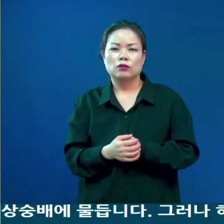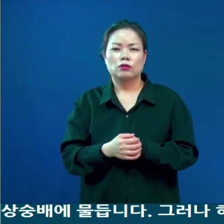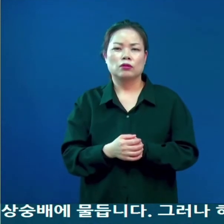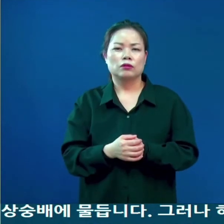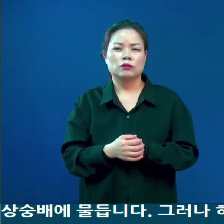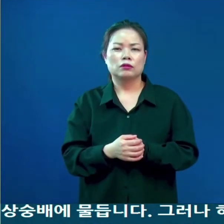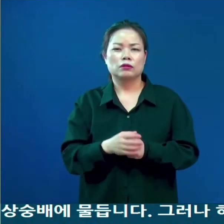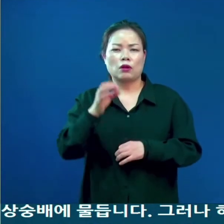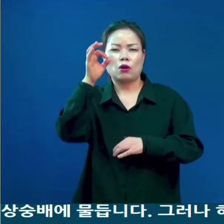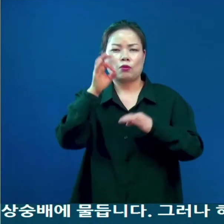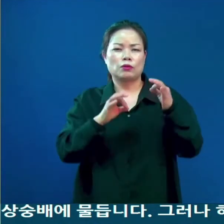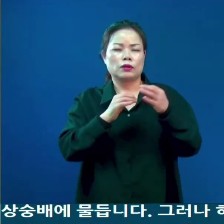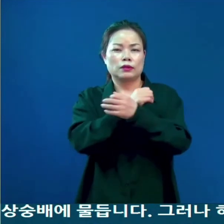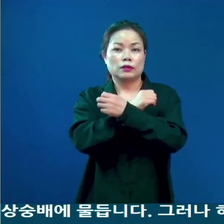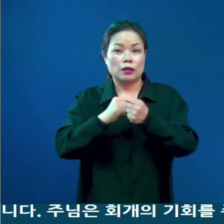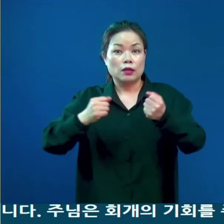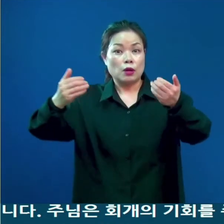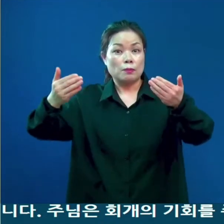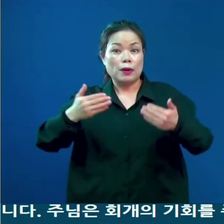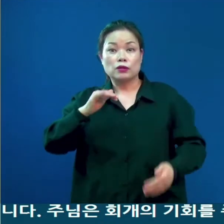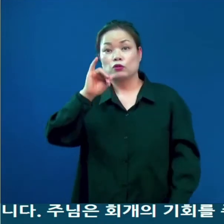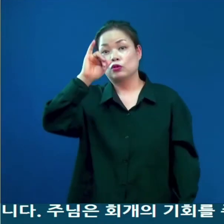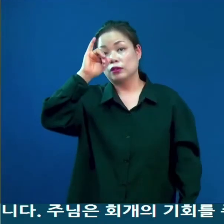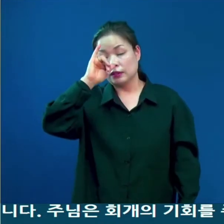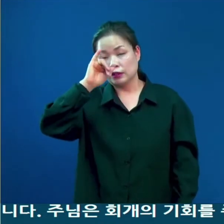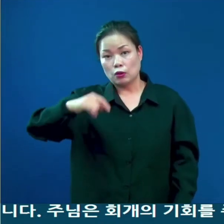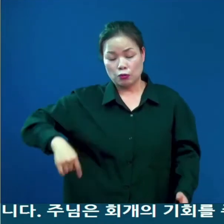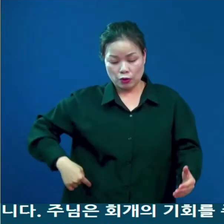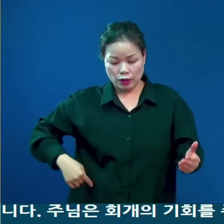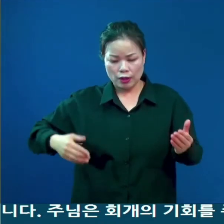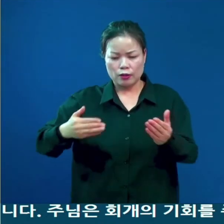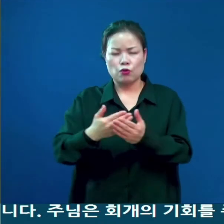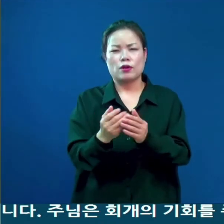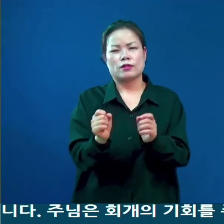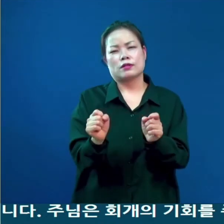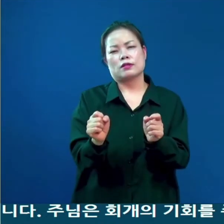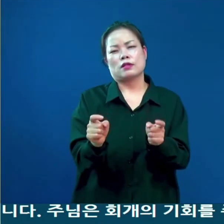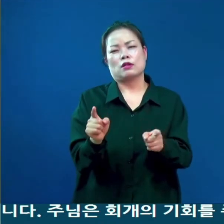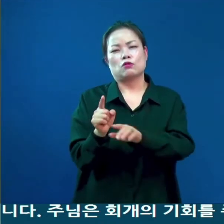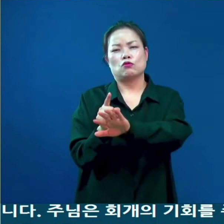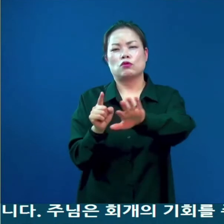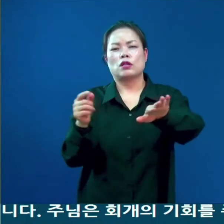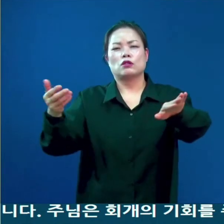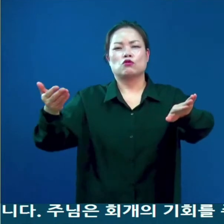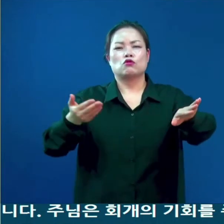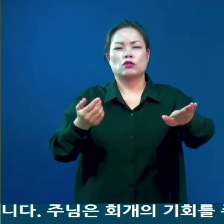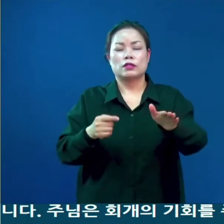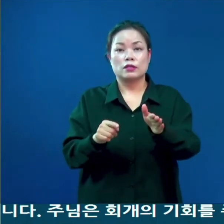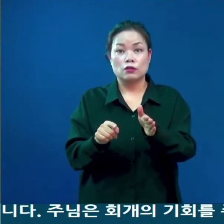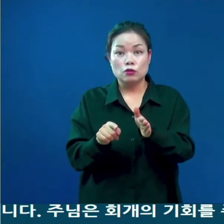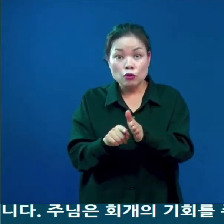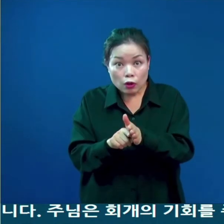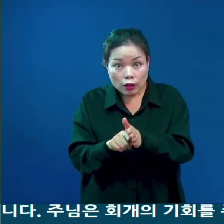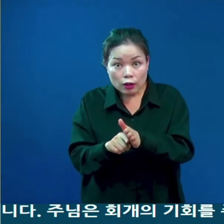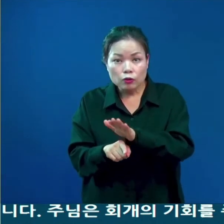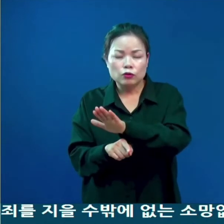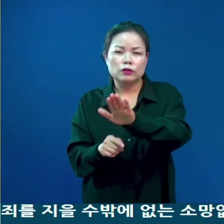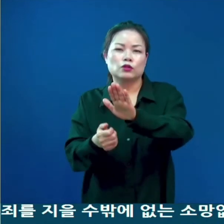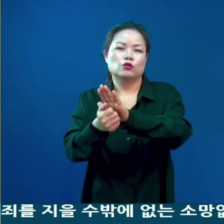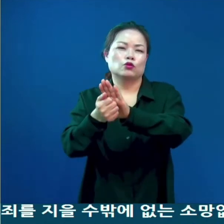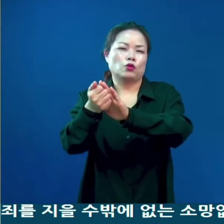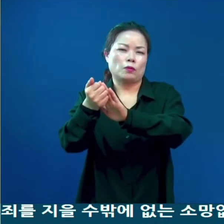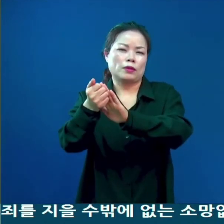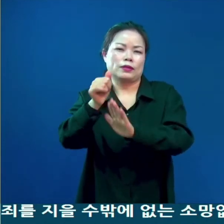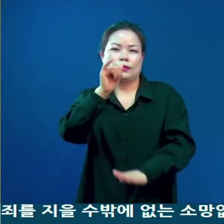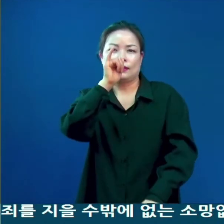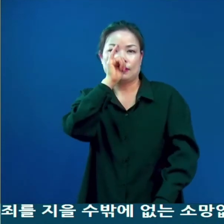그 허물의 사함을 받을 수 있는 회개의 기회를 우리에게 주시기에 우리가 소망이 있는